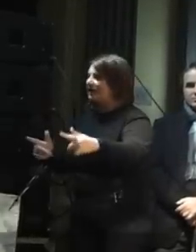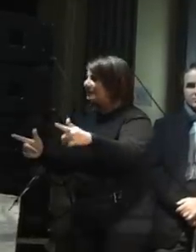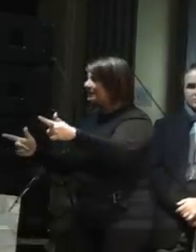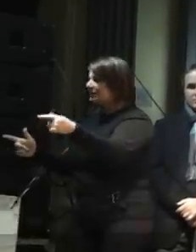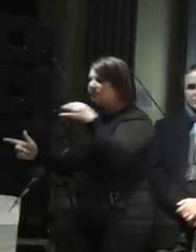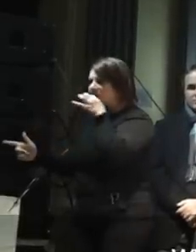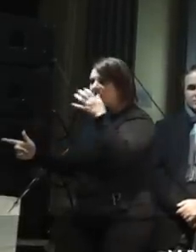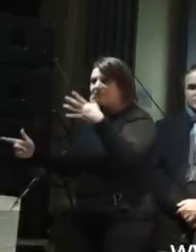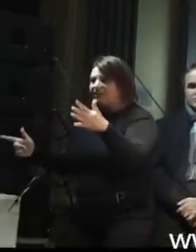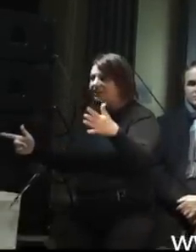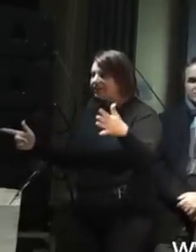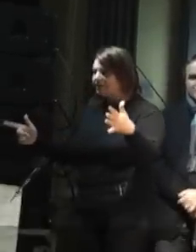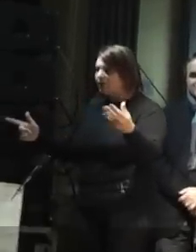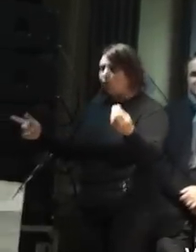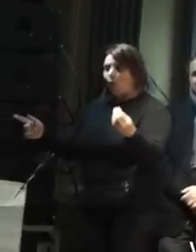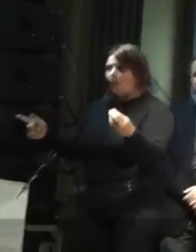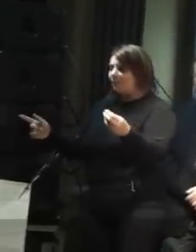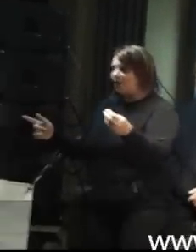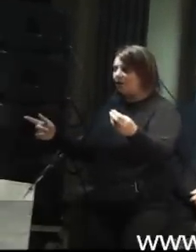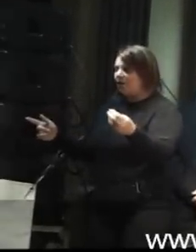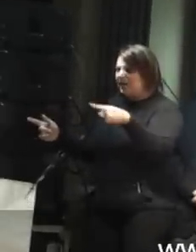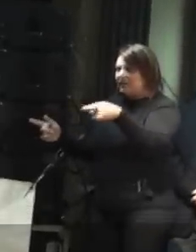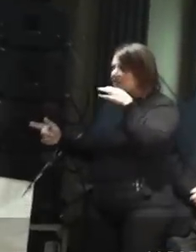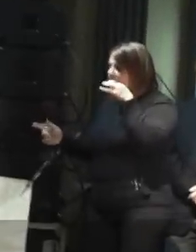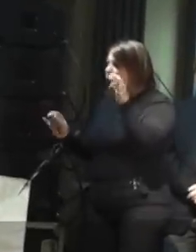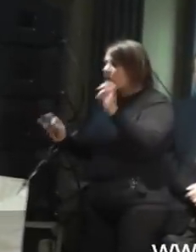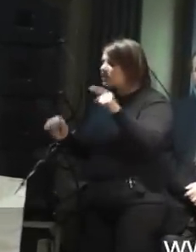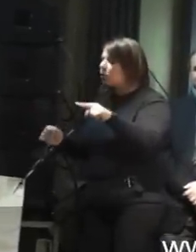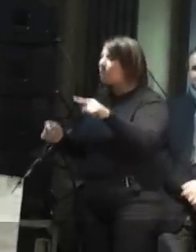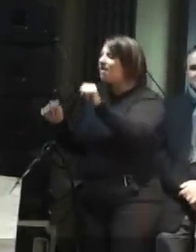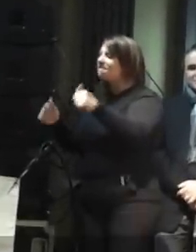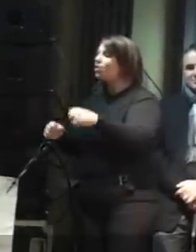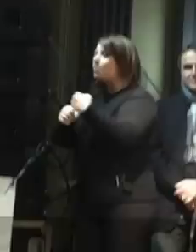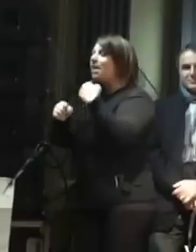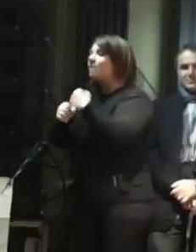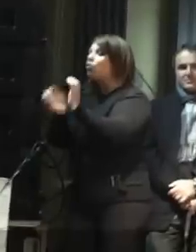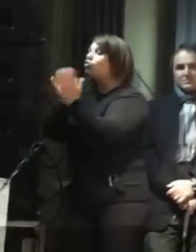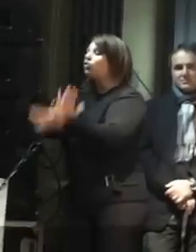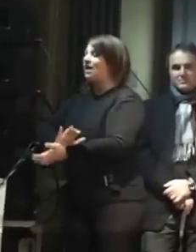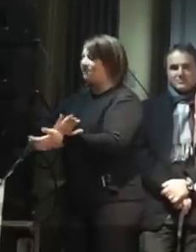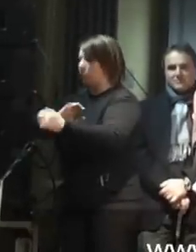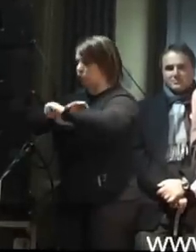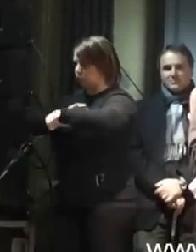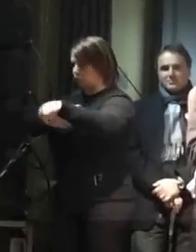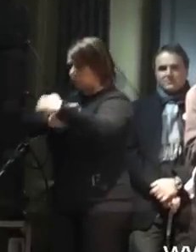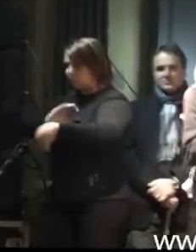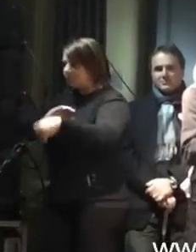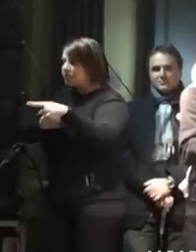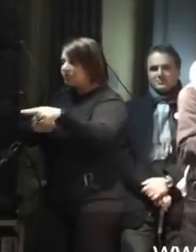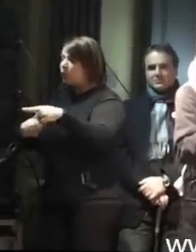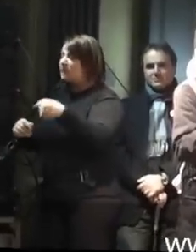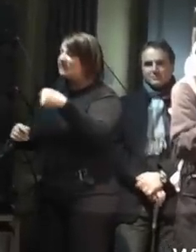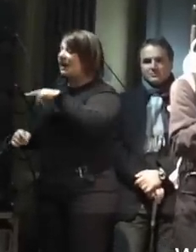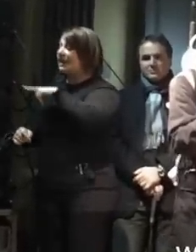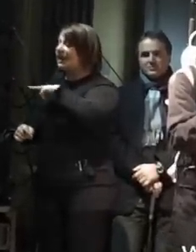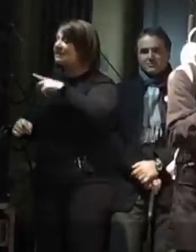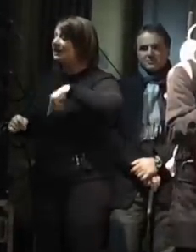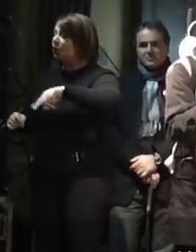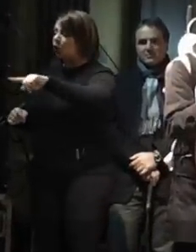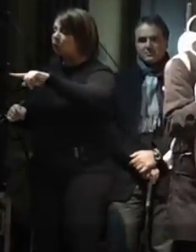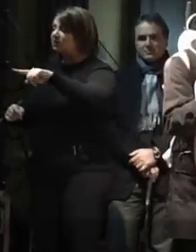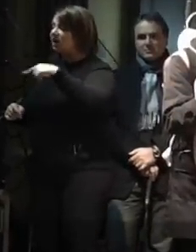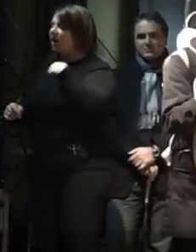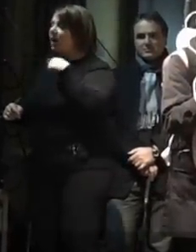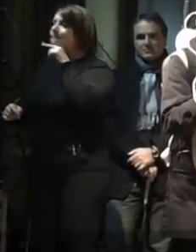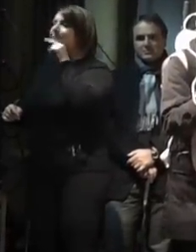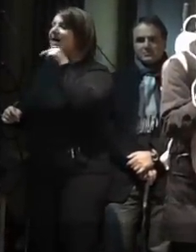lì, non ci sono gli ultimi. Allora, questa è la schiavitù, il lavoro. Guardate un po' la nostra ricchezza che chiamano PIL.